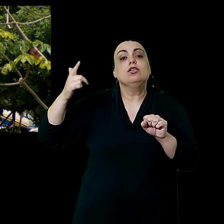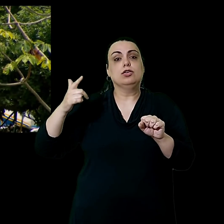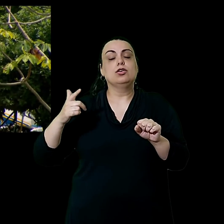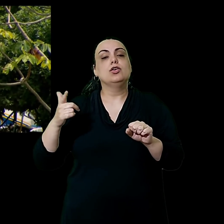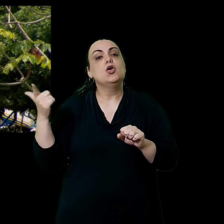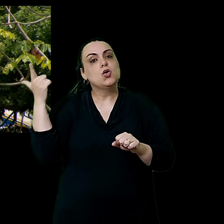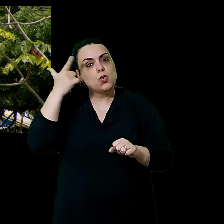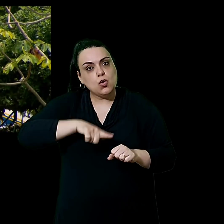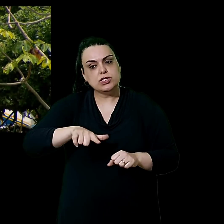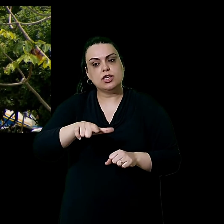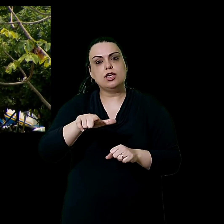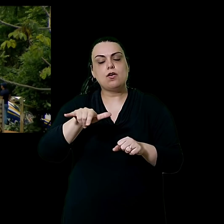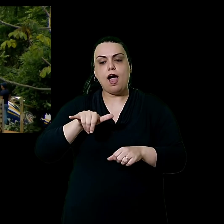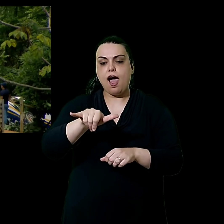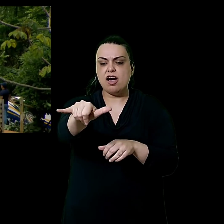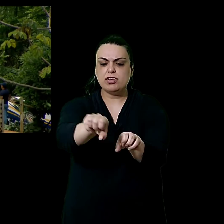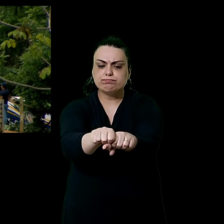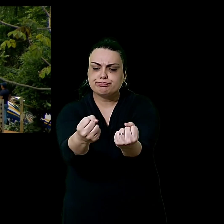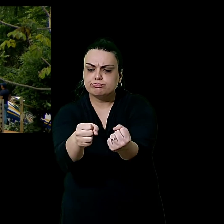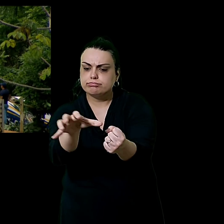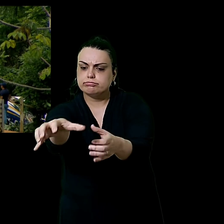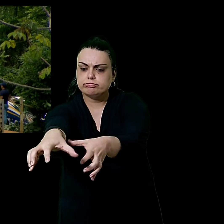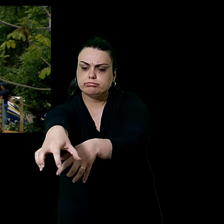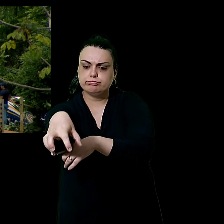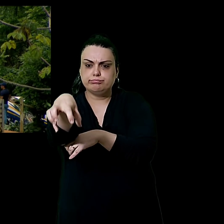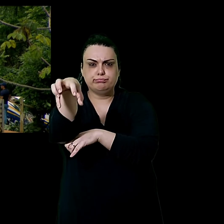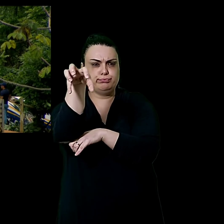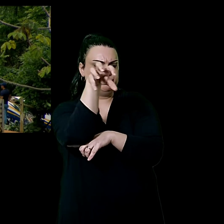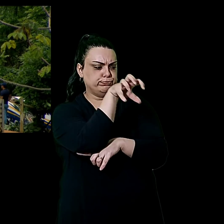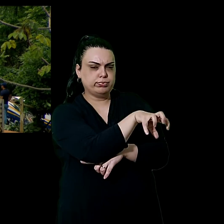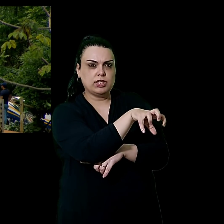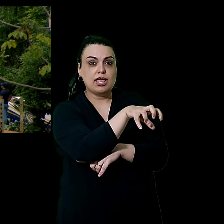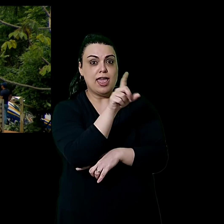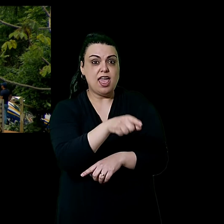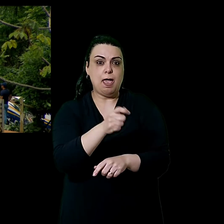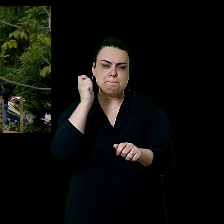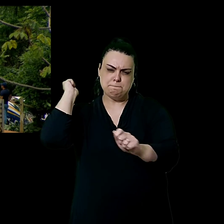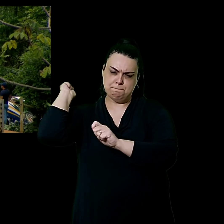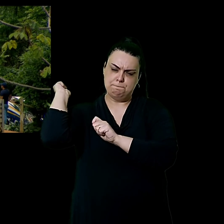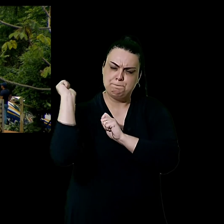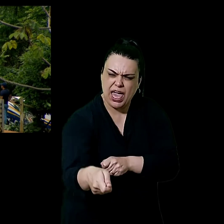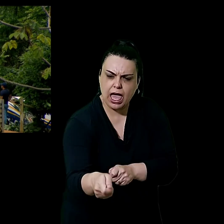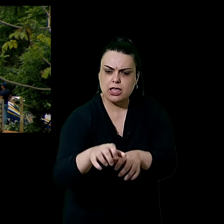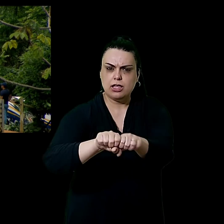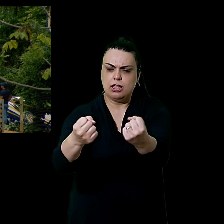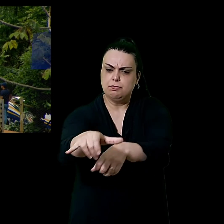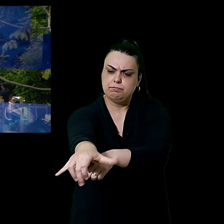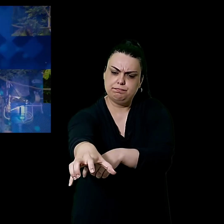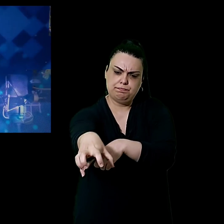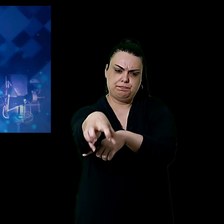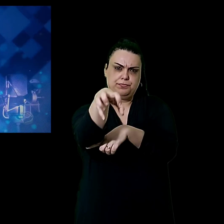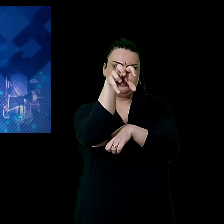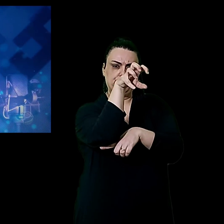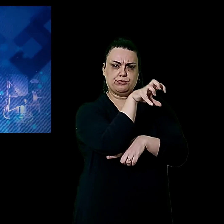bimotor começou a ser desmontado e as partes cortadas a golpes de machado.